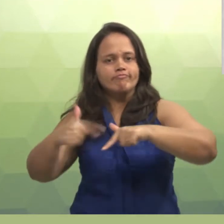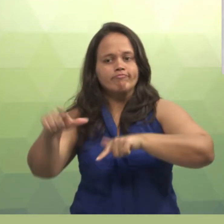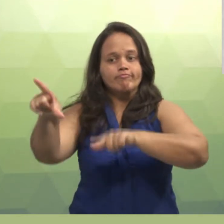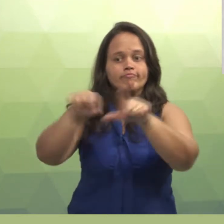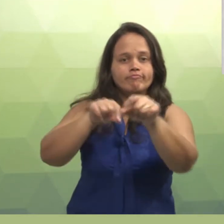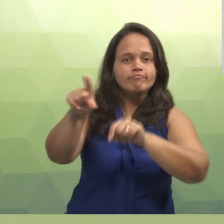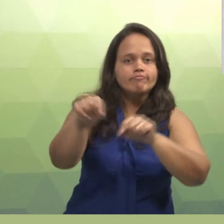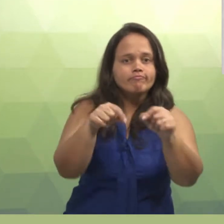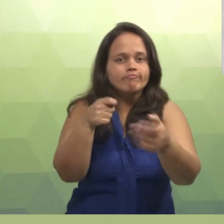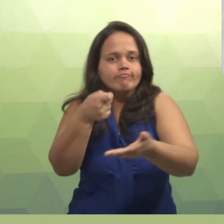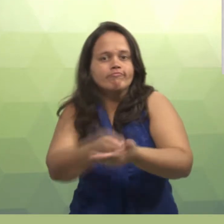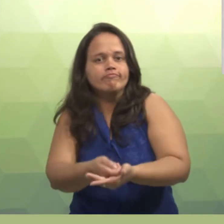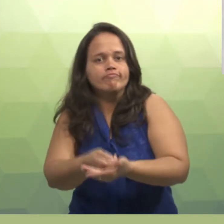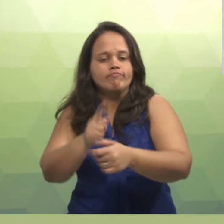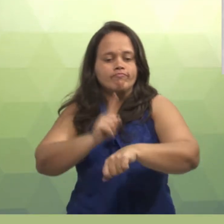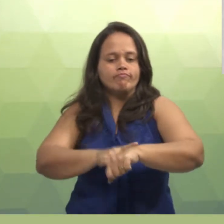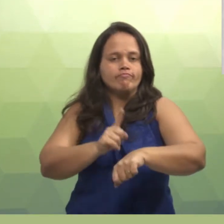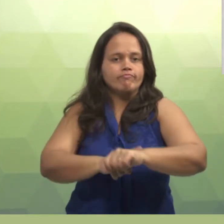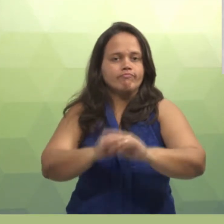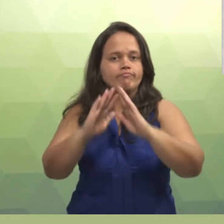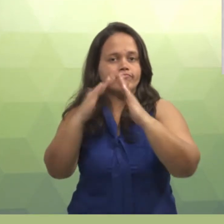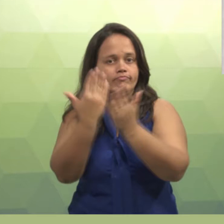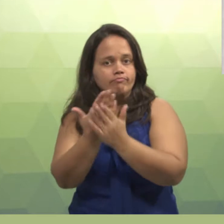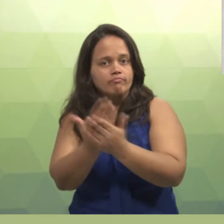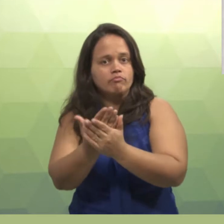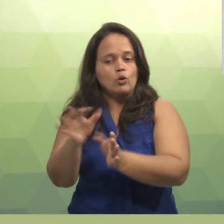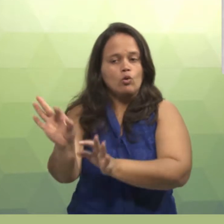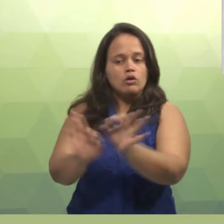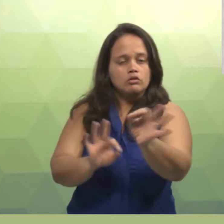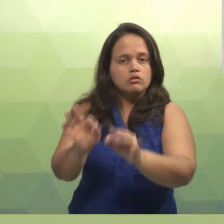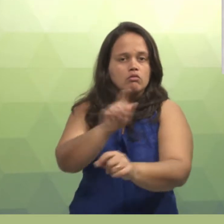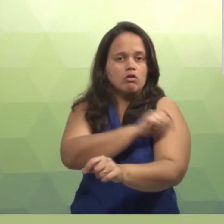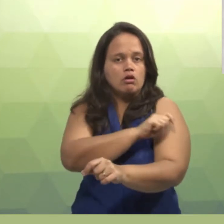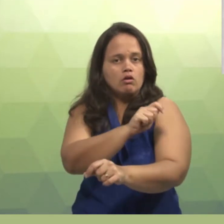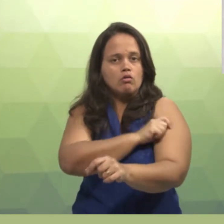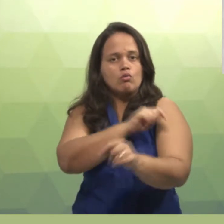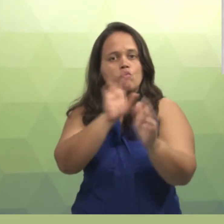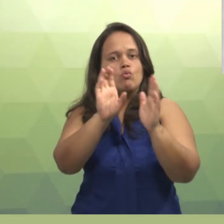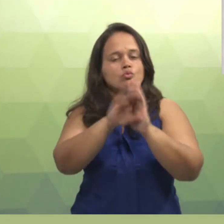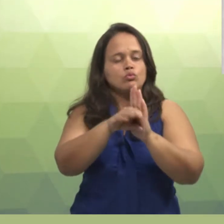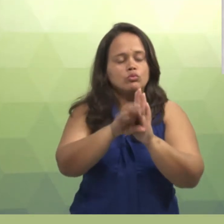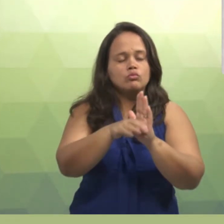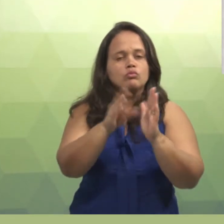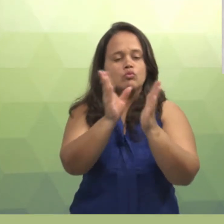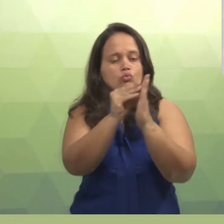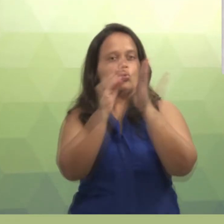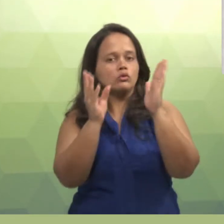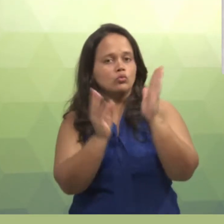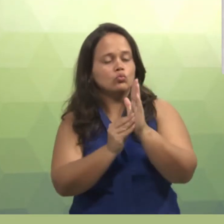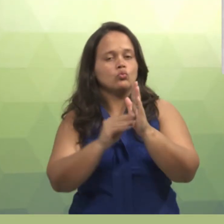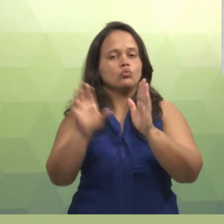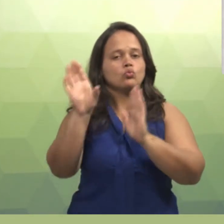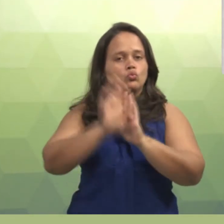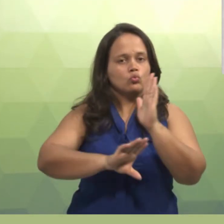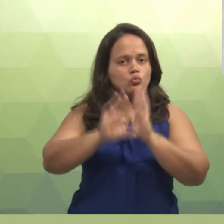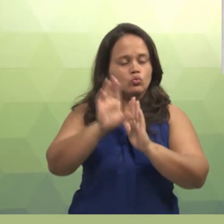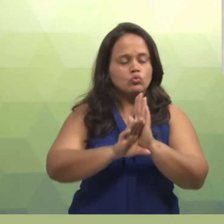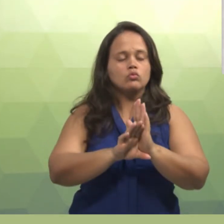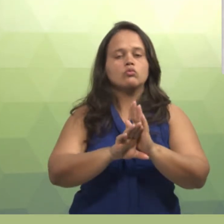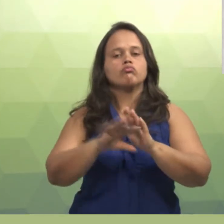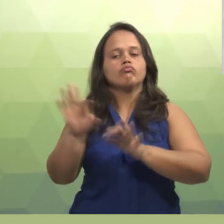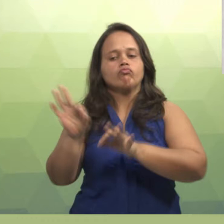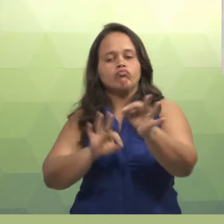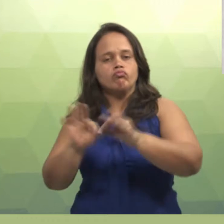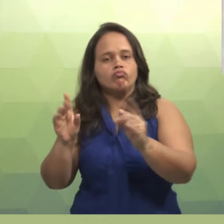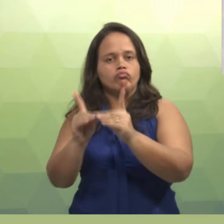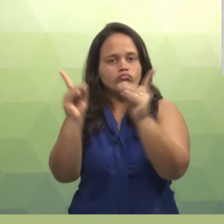os processos de decisão, o tempo escolar, a organização dos alunos, os conteúdos curriculares, os